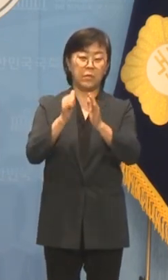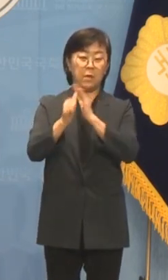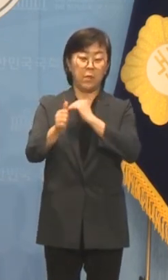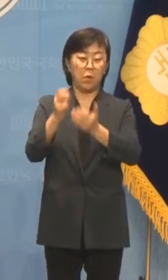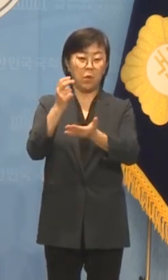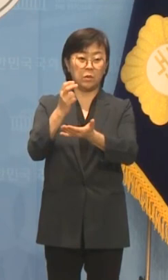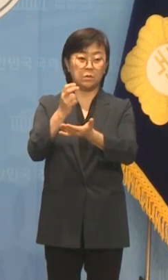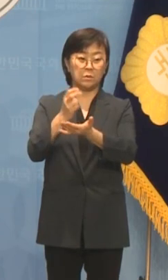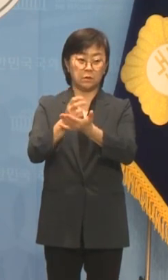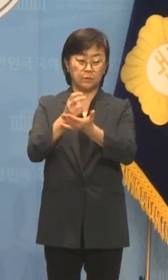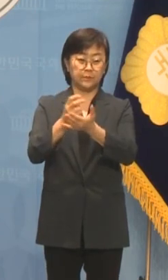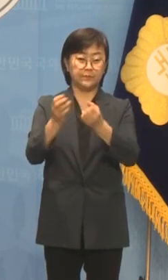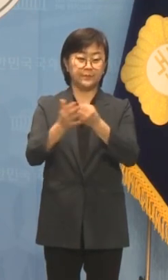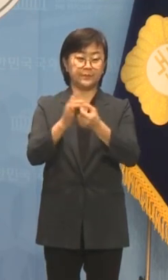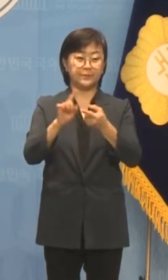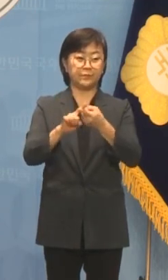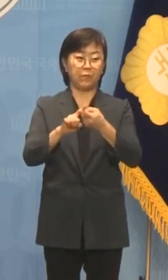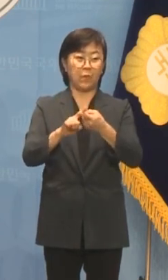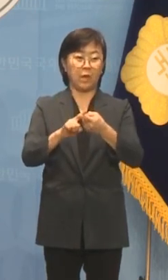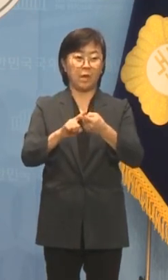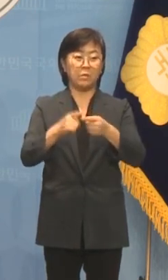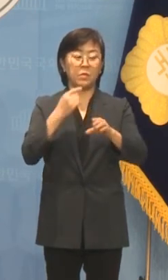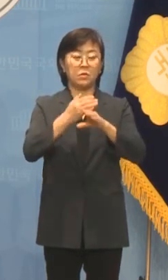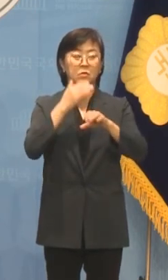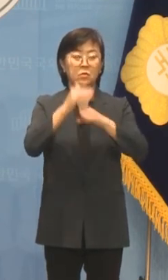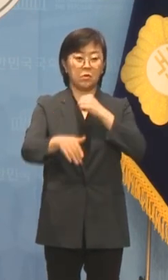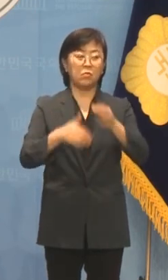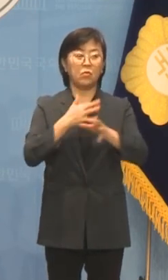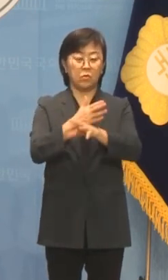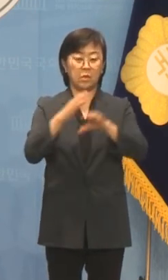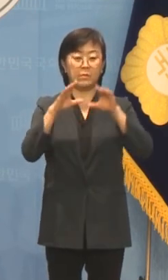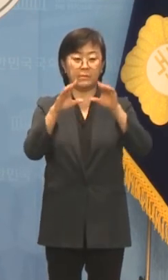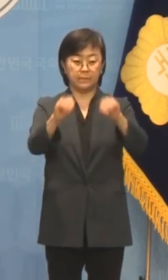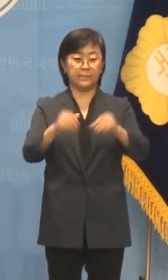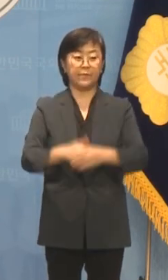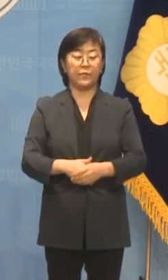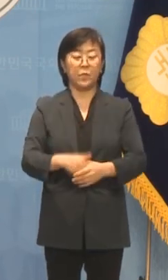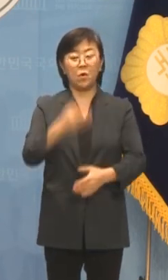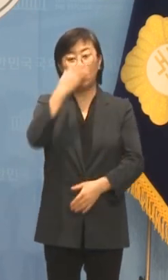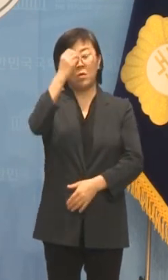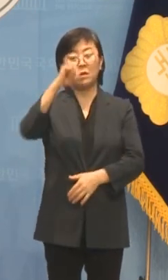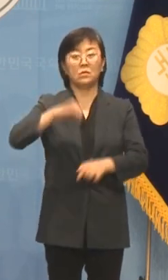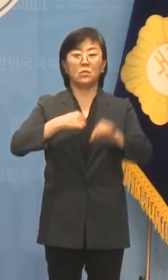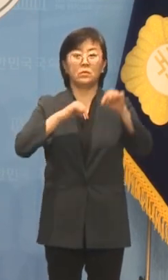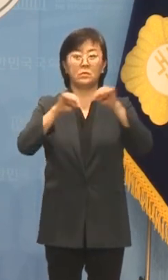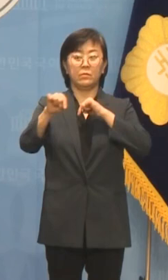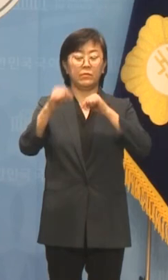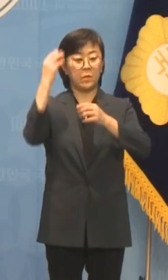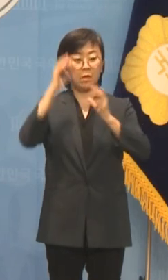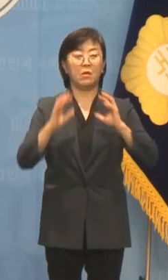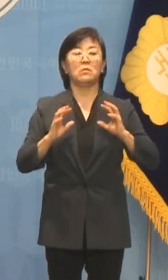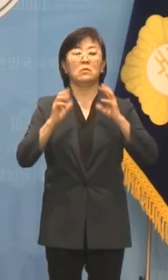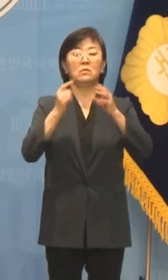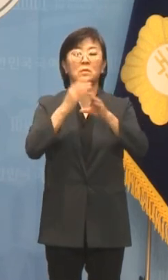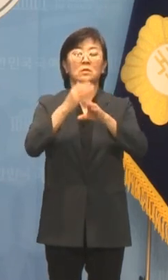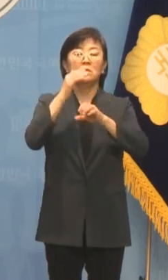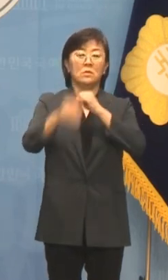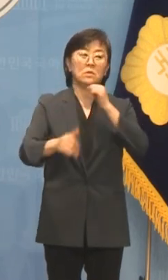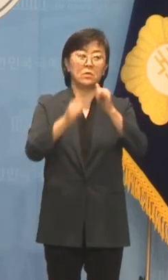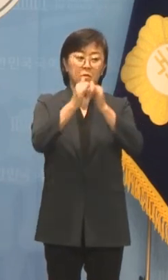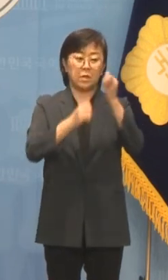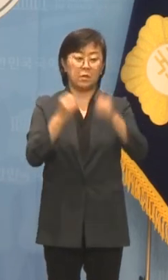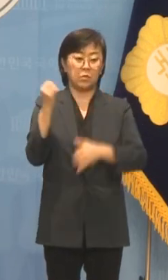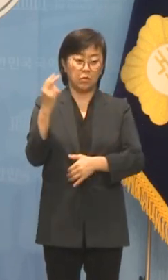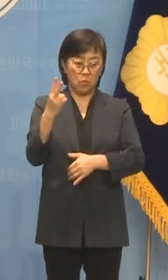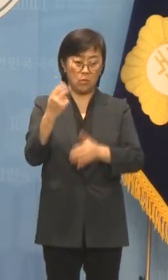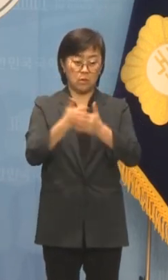유지하겠다는 민주당의 민주주의 농단을 멈추십시오. 오만과 독선으로 대한민국 민주주의 역사에 또 한